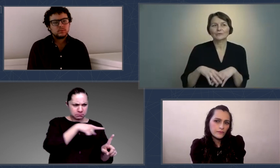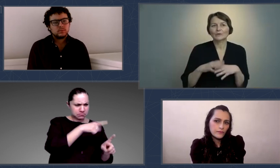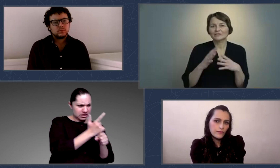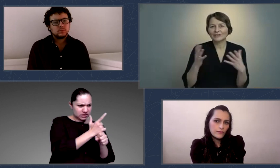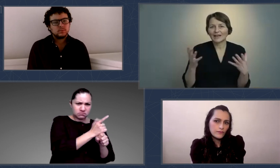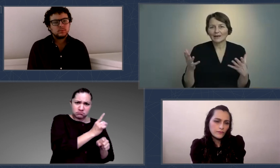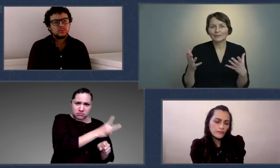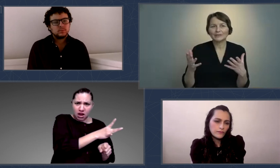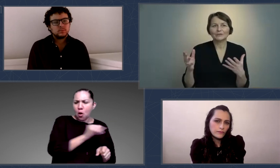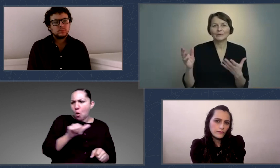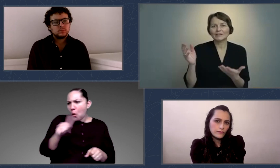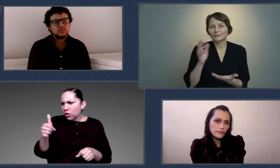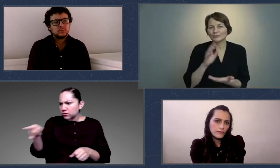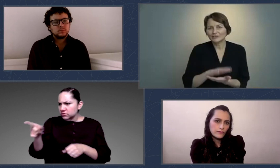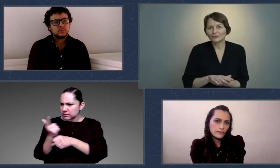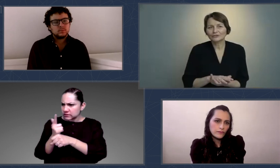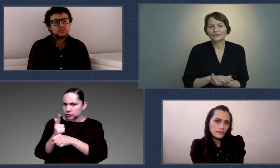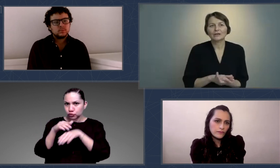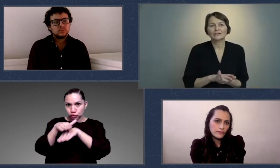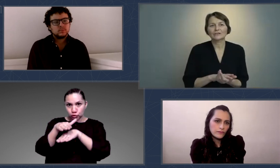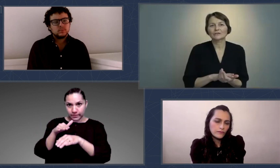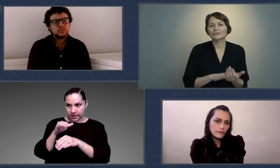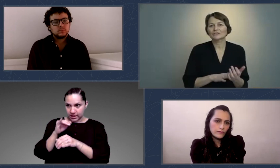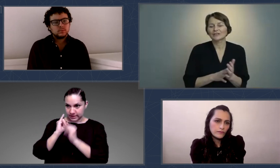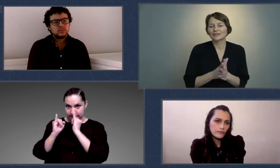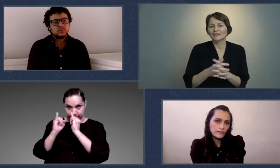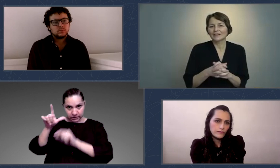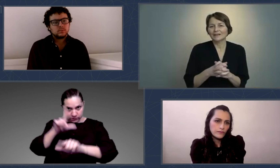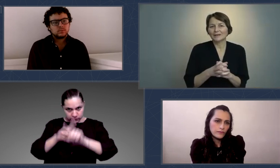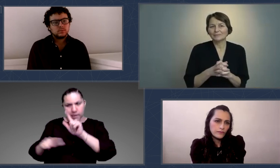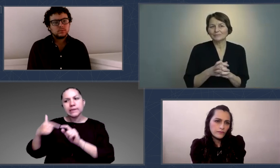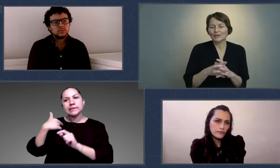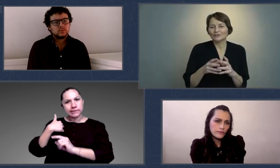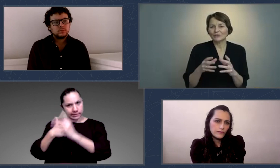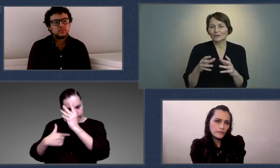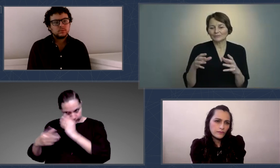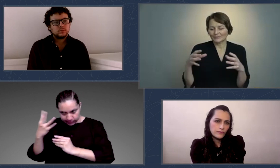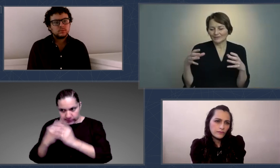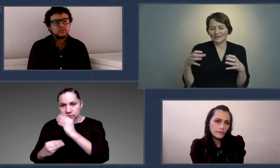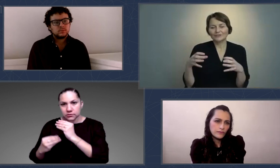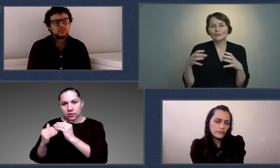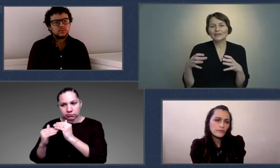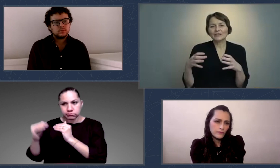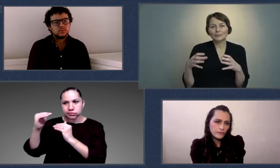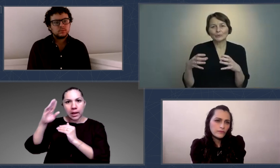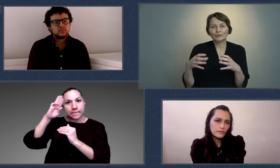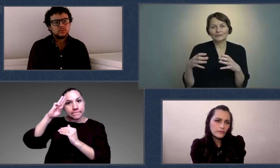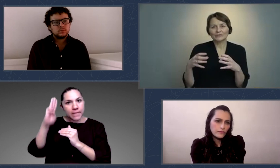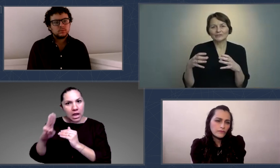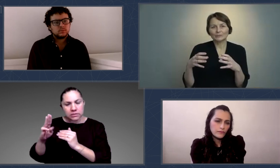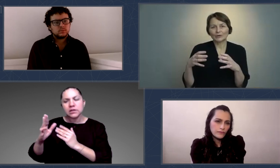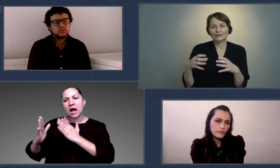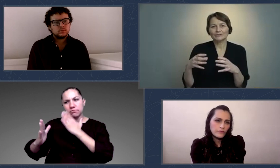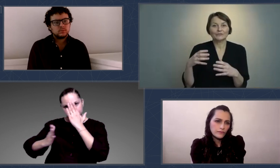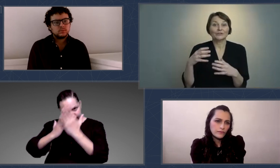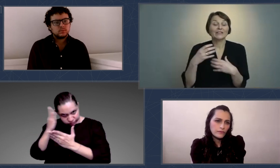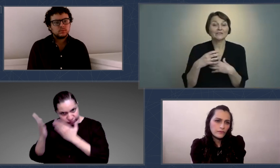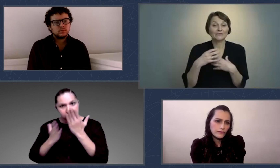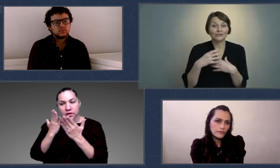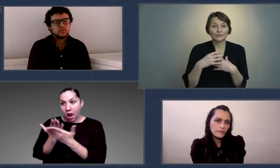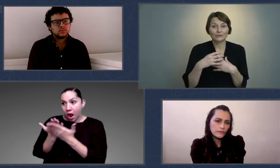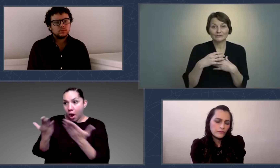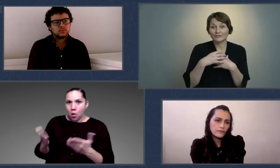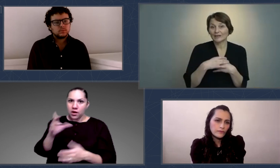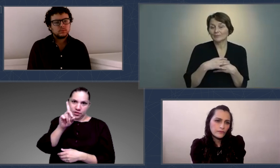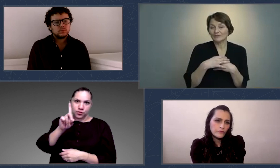hay experience in what distintos you studied niveles for how con to base en learn la how to read experiencia left que eye uno va numbers, what was adquiriendo, que uno ha happening tenido writing antes.